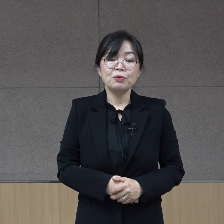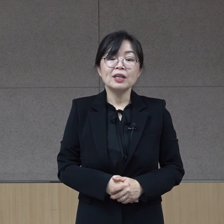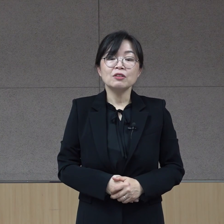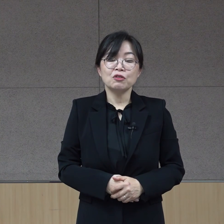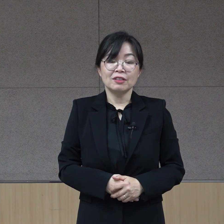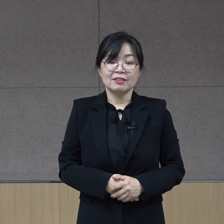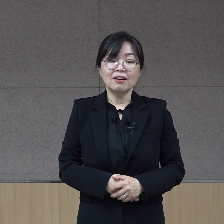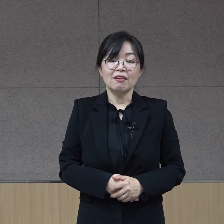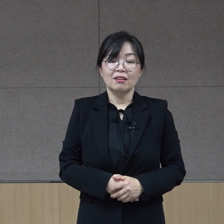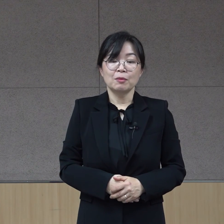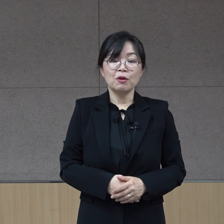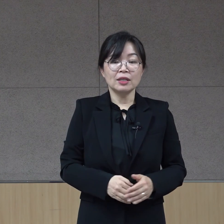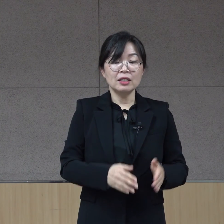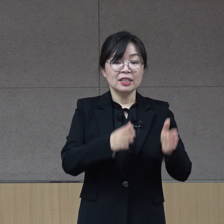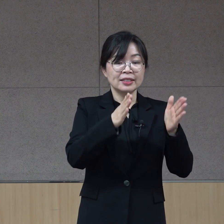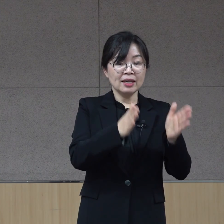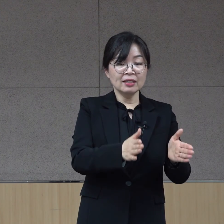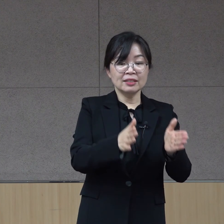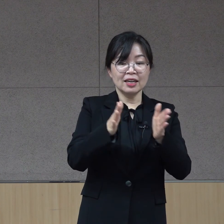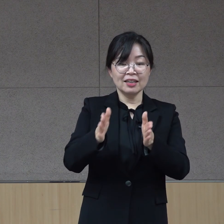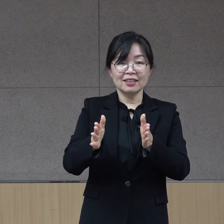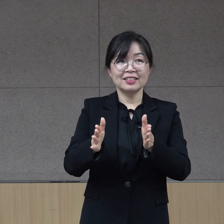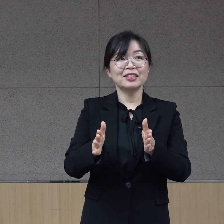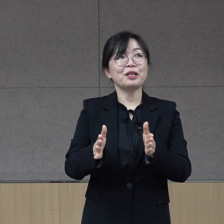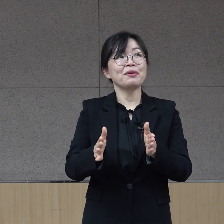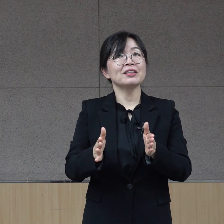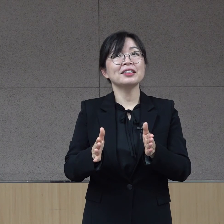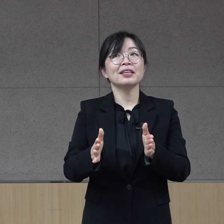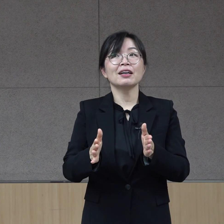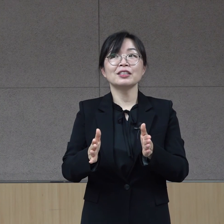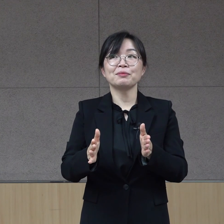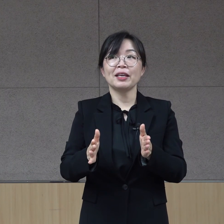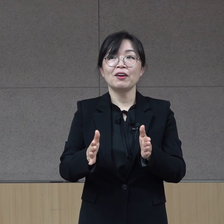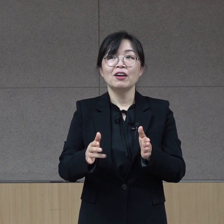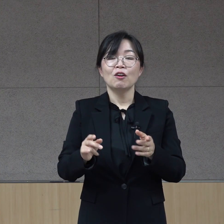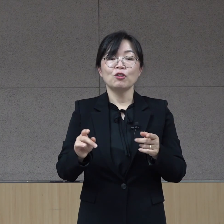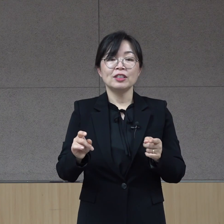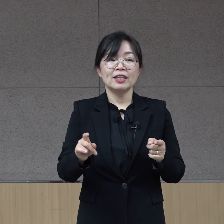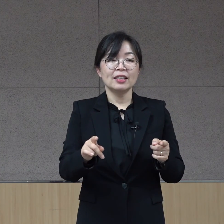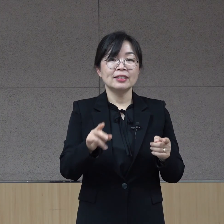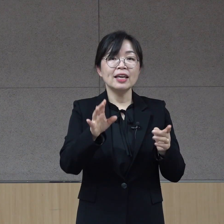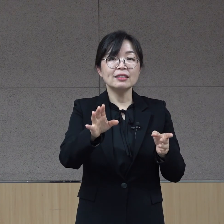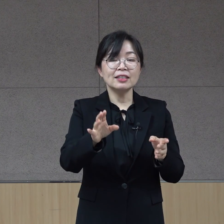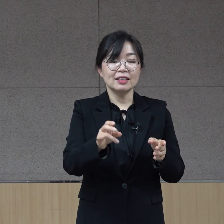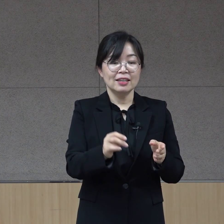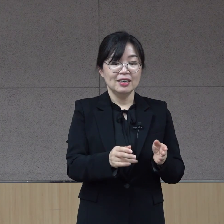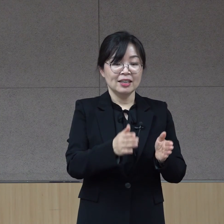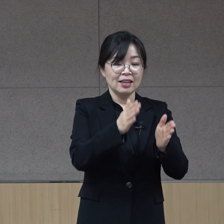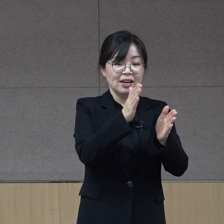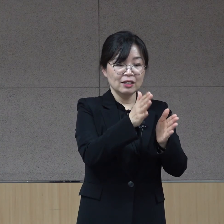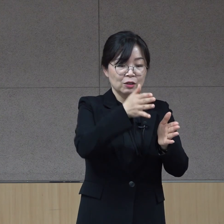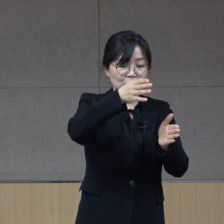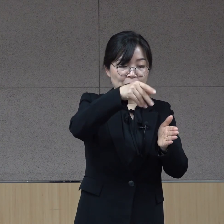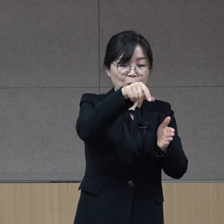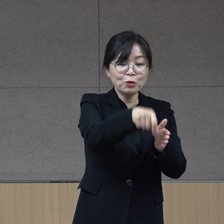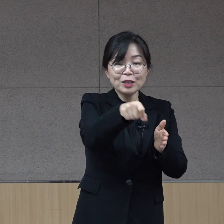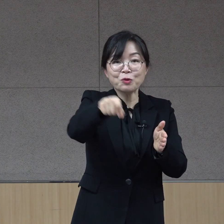준비라는 수화는요. 뭔가를 착착 이를테면 그렇게 생각하시면 돼요. 어디 이렇게 책을 이렇게 꽂아 놓는